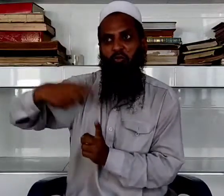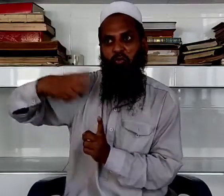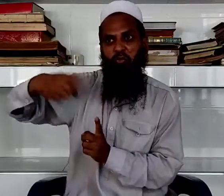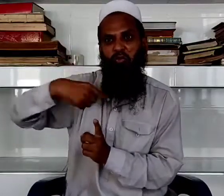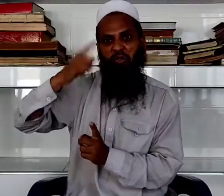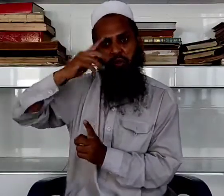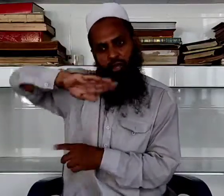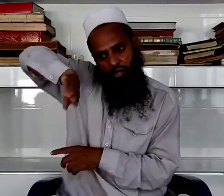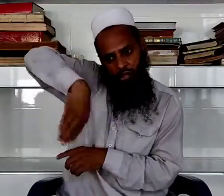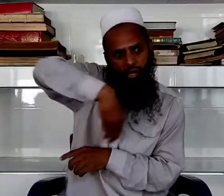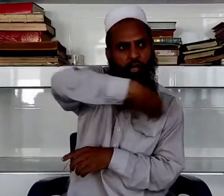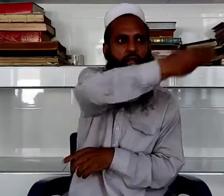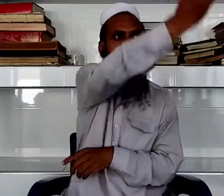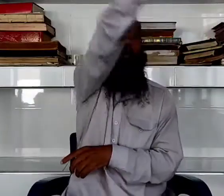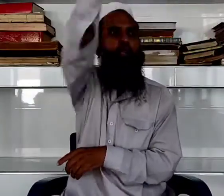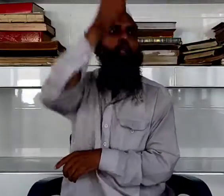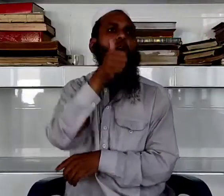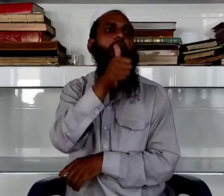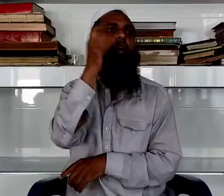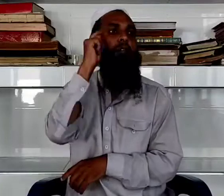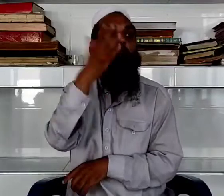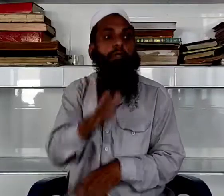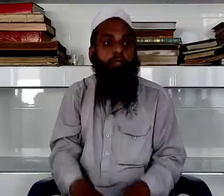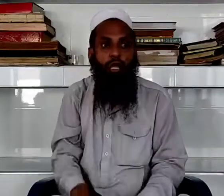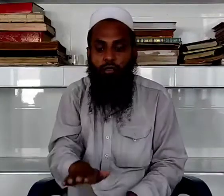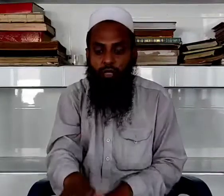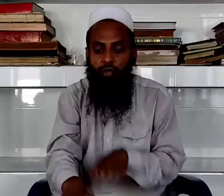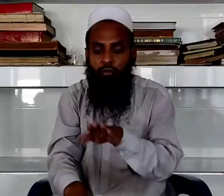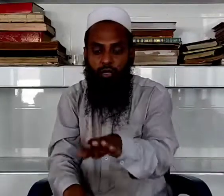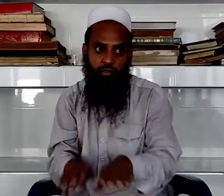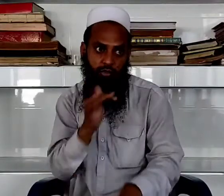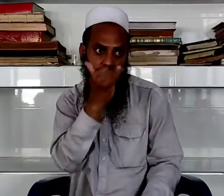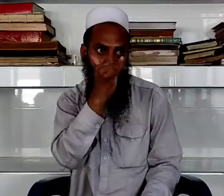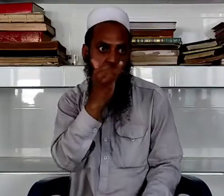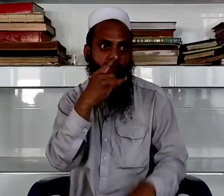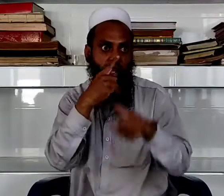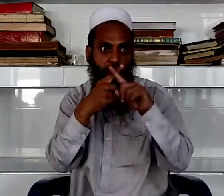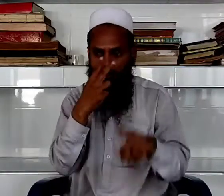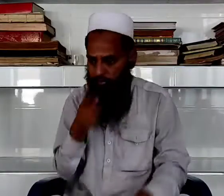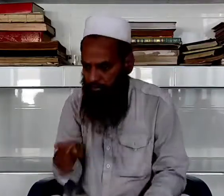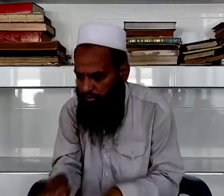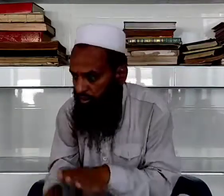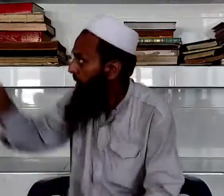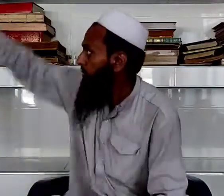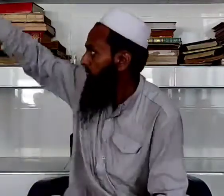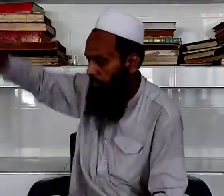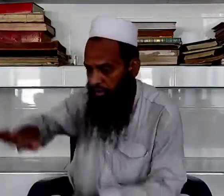ਇਹ ਜਿਹੜੀਆਂ ਬੇਟੀਆਂ ਨੇ ਉਮੇ ਹਾਨੀ ਤੋਂ ਬਾਅਦ ਨਫੀਸਾ ਤੱਕ ਇਹਨਾਂ ਦੀ ਵਾਲਿਦਾ ਜਿਹੜੀਆਂ ਨੇ ਉਹ ਉਮਾ ਹਾਜ਼ਰ